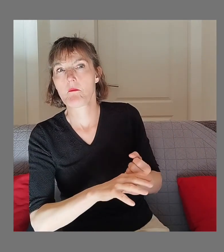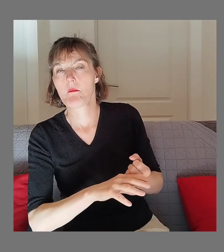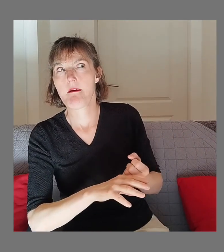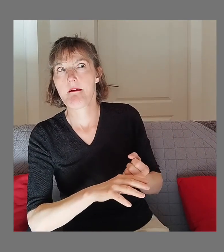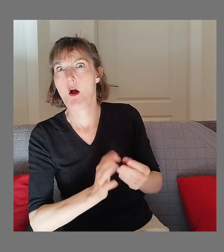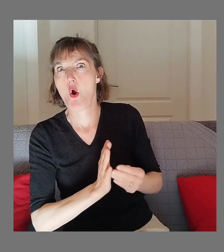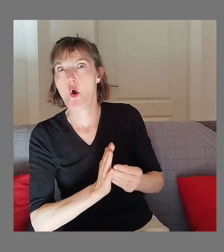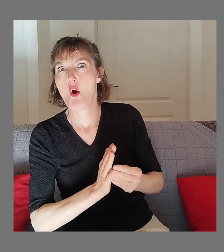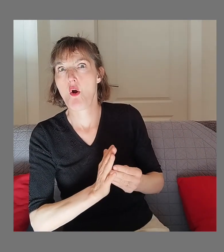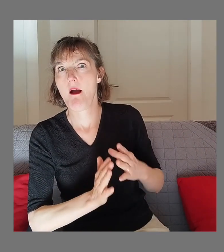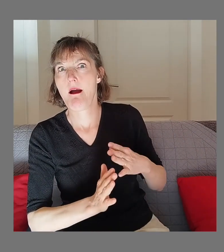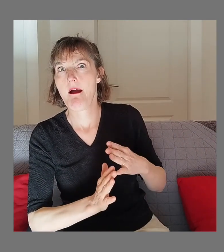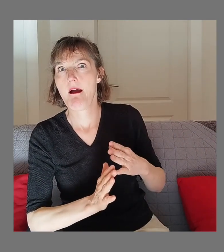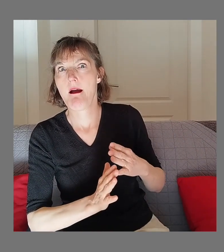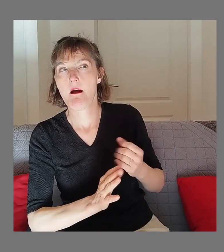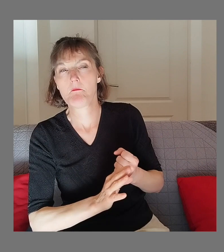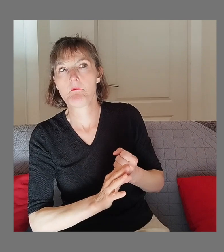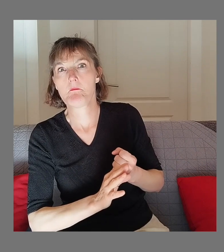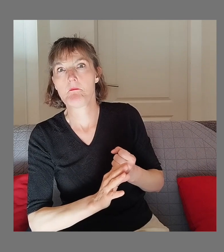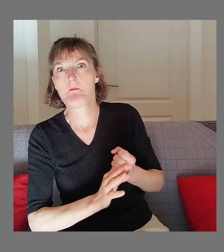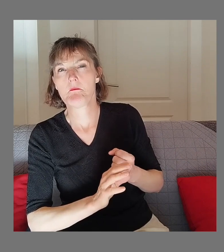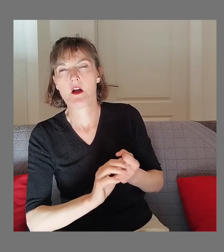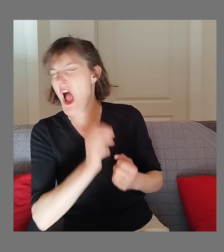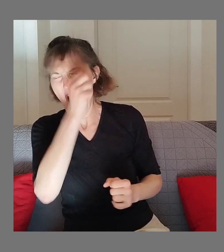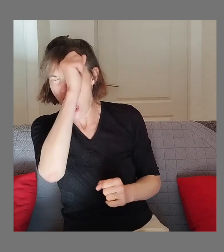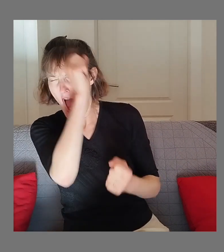Donc Marie,